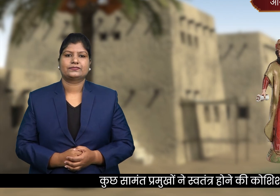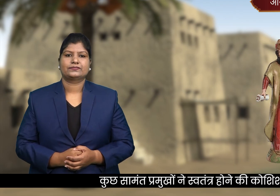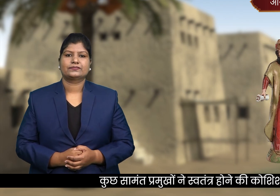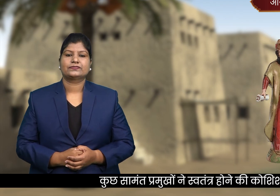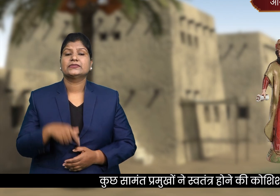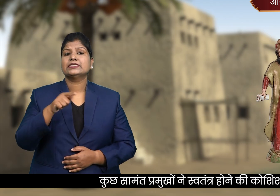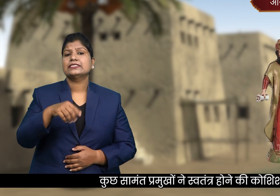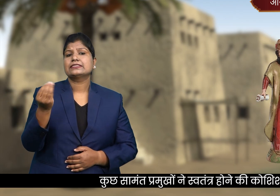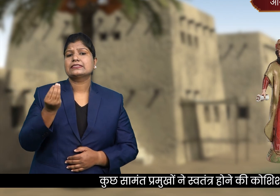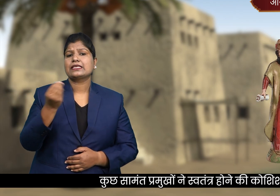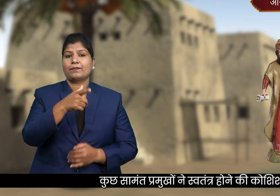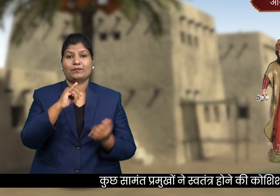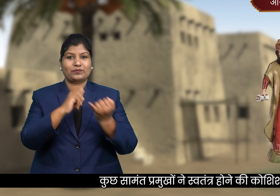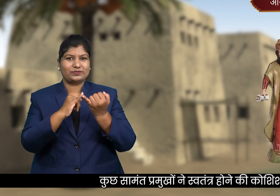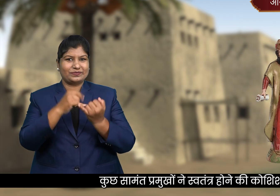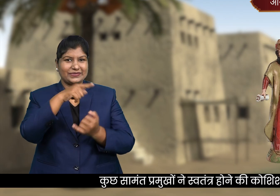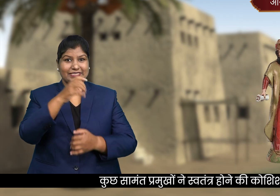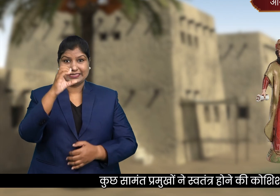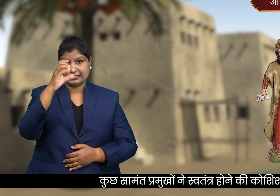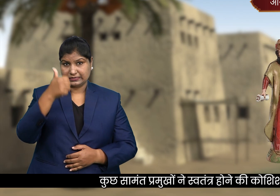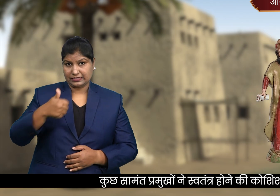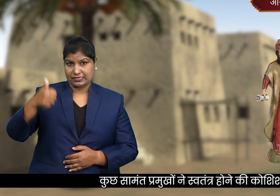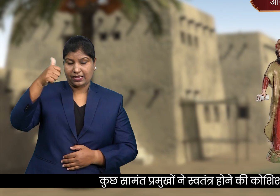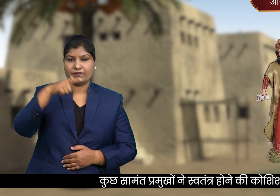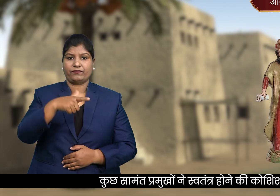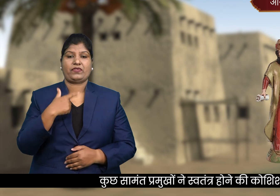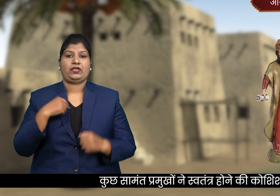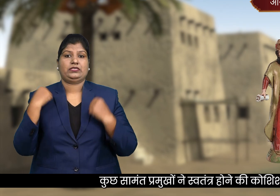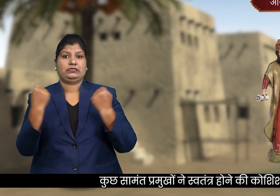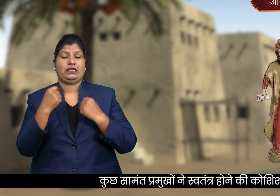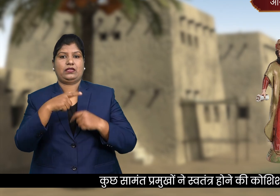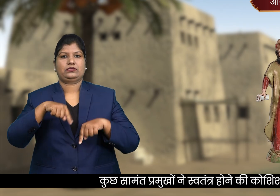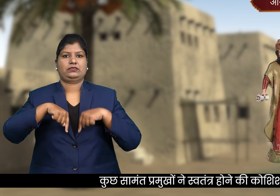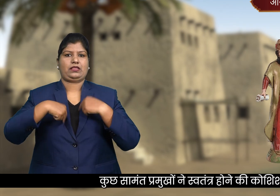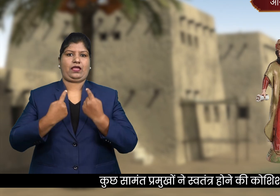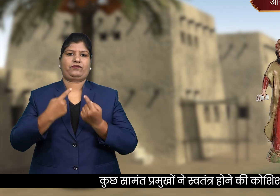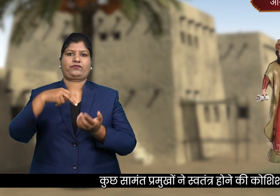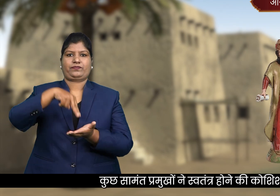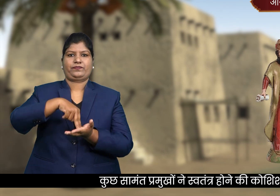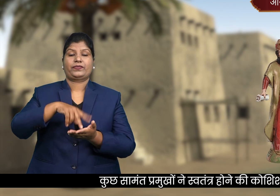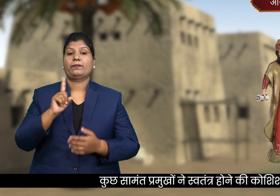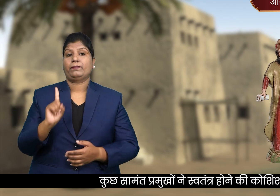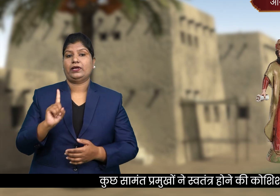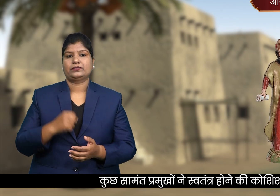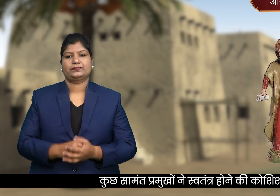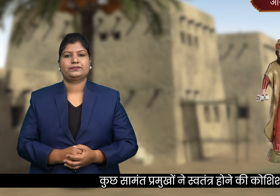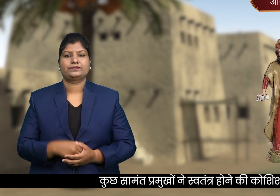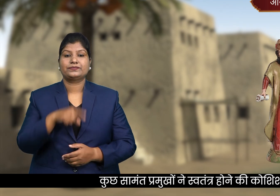कुछ सामंत प्रमुखों ने स्वतंत्र होने की कोशिश की।